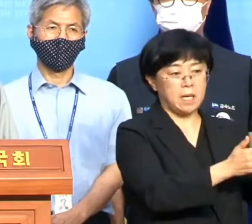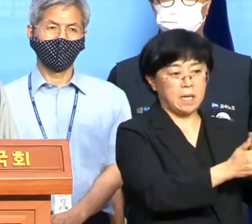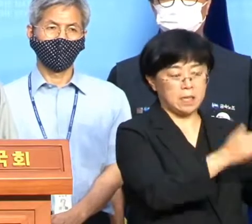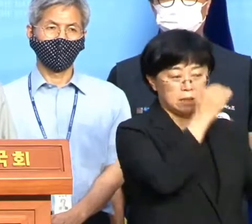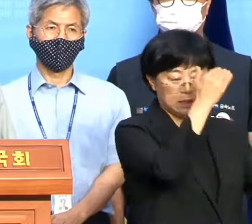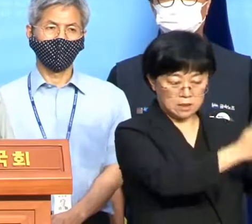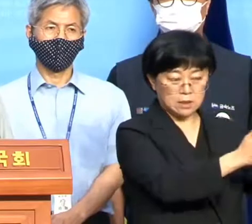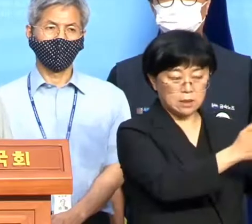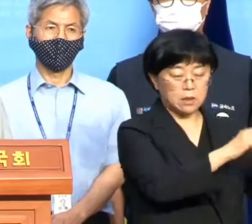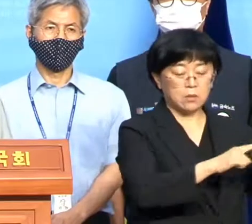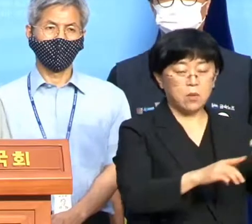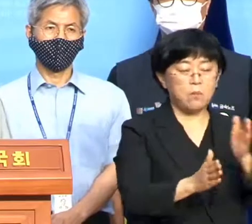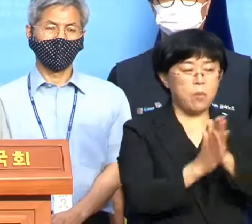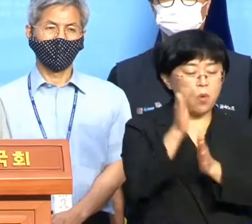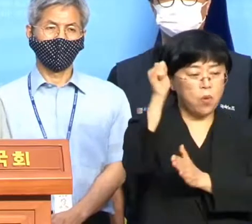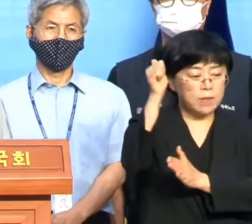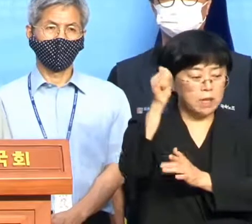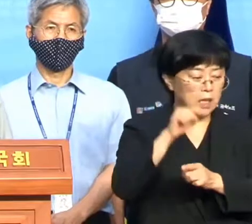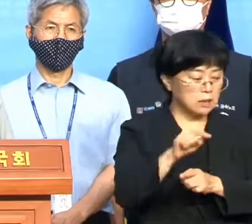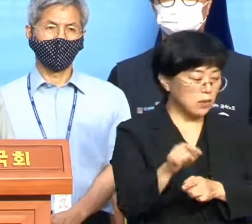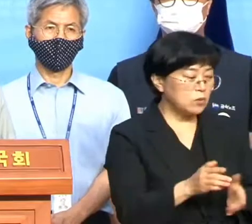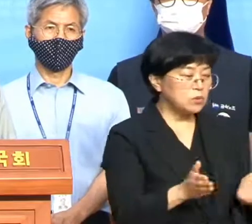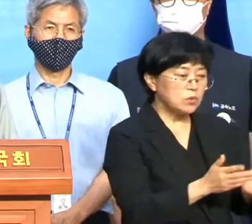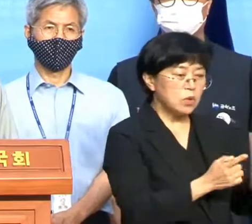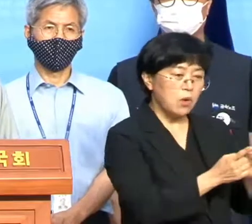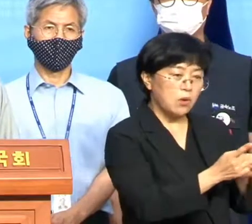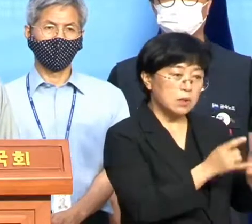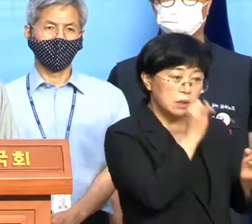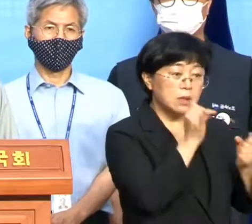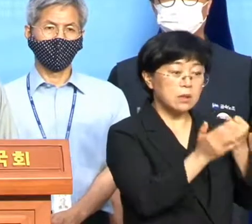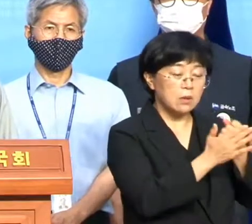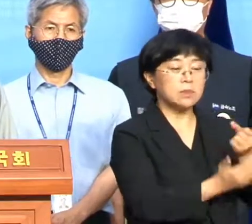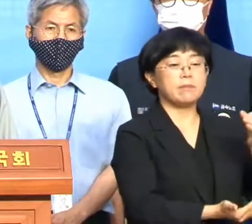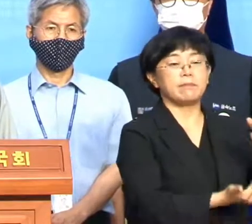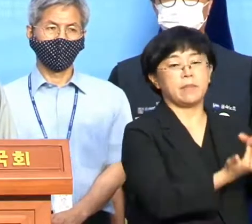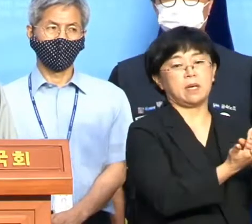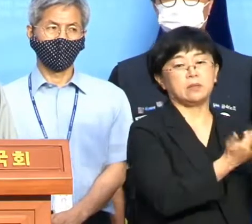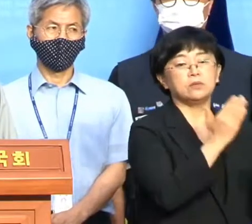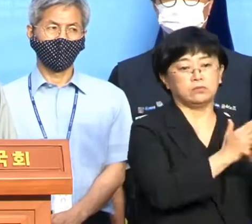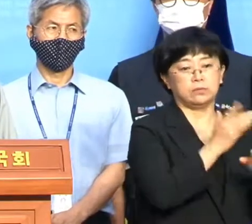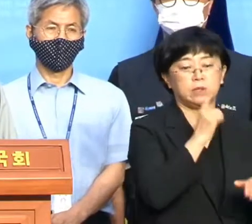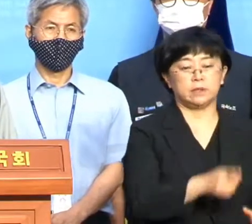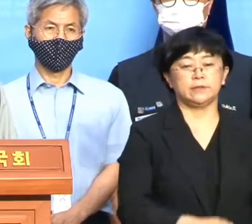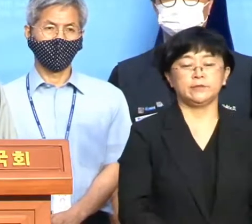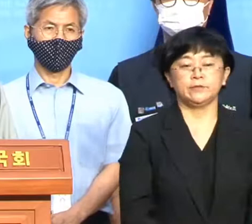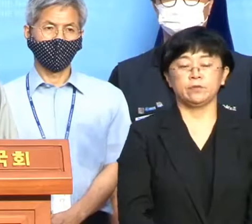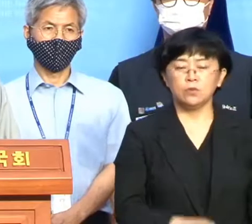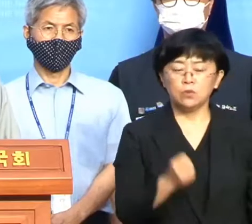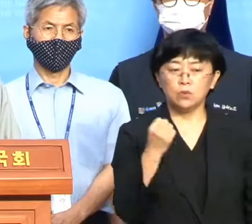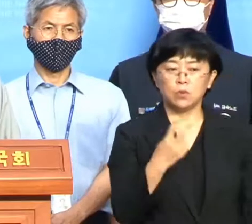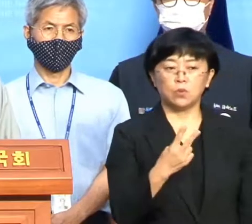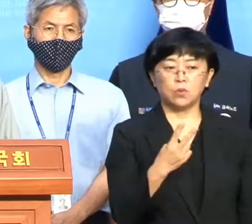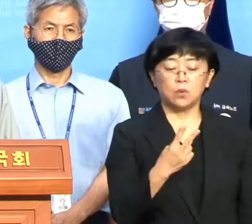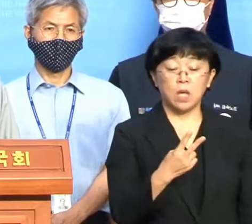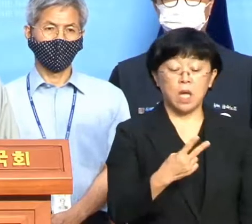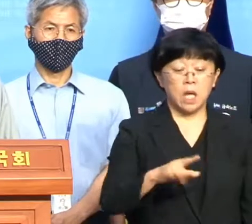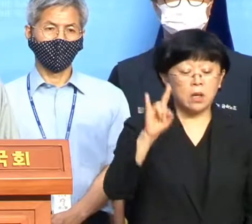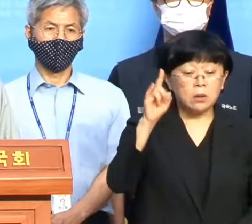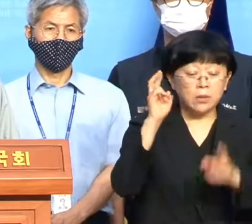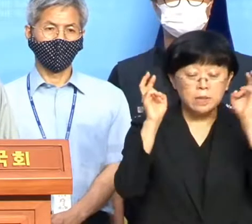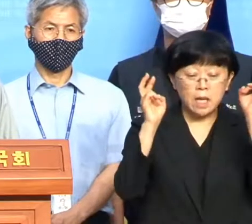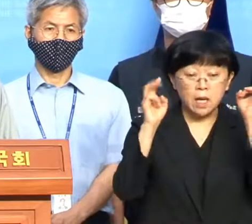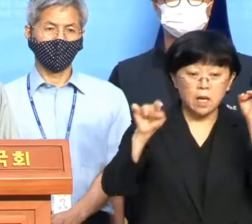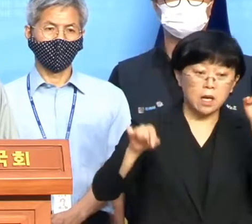물이 원청 에서 뒤에 초등 하지 않으면 예술 수 없는 일들이 현재 죽음에서 벌어지고 있습니다 또한 현대중공업의